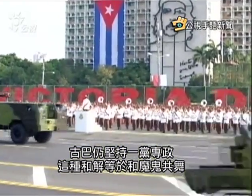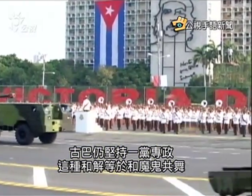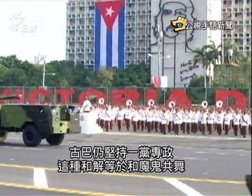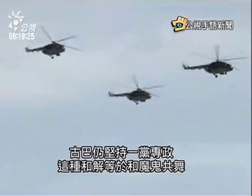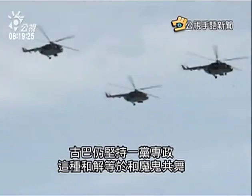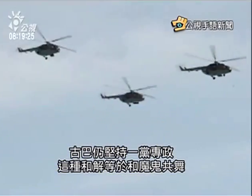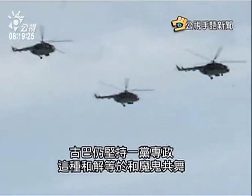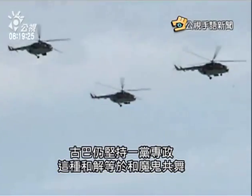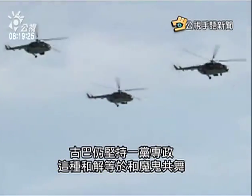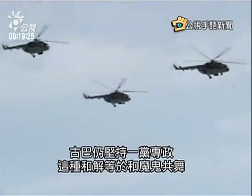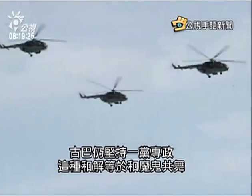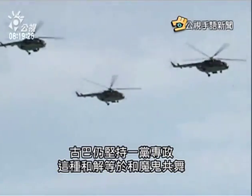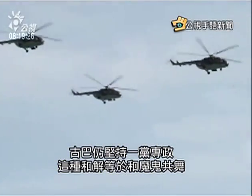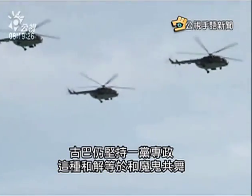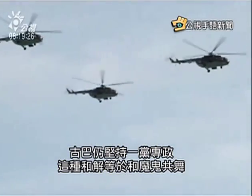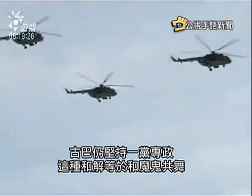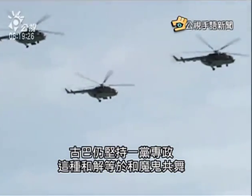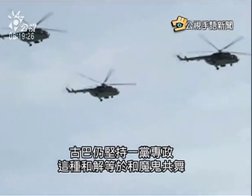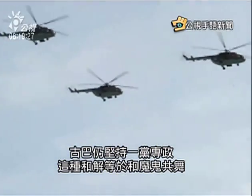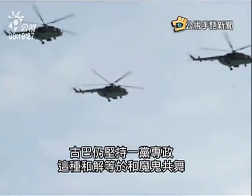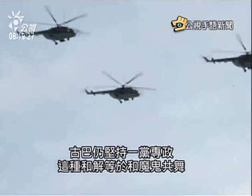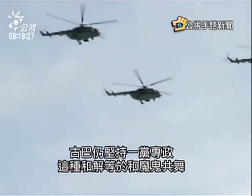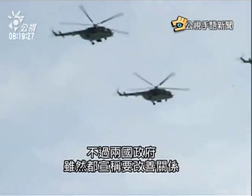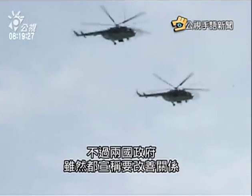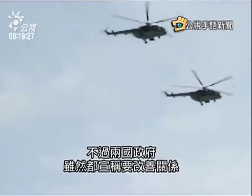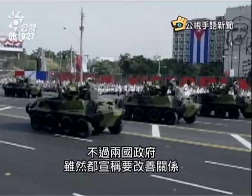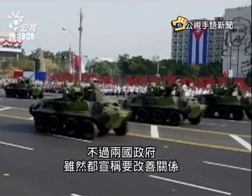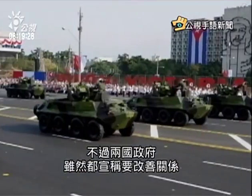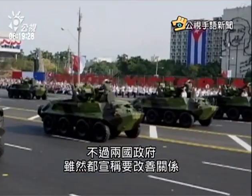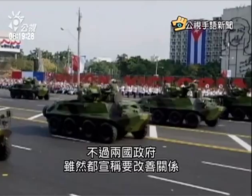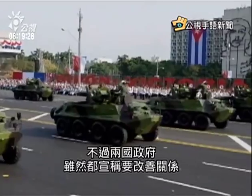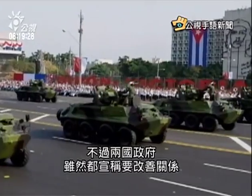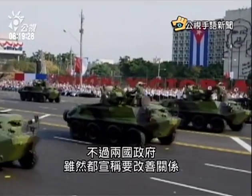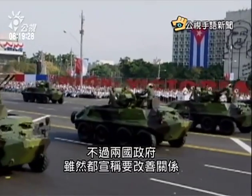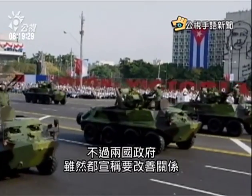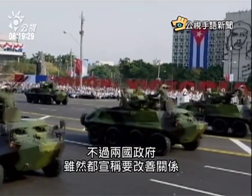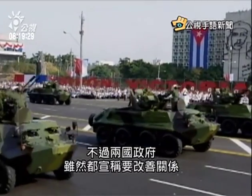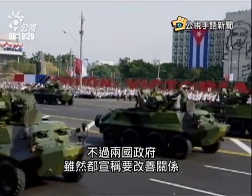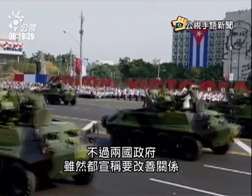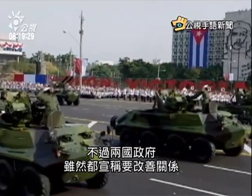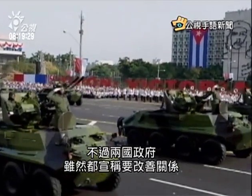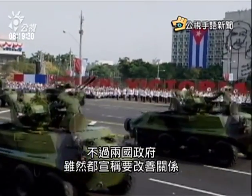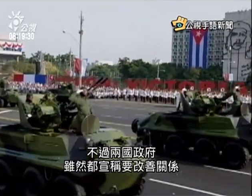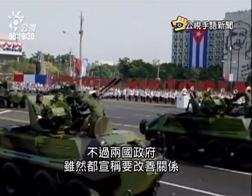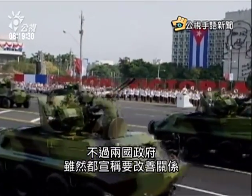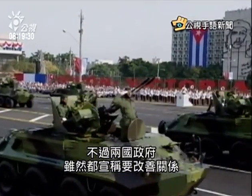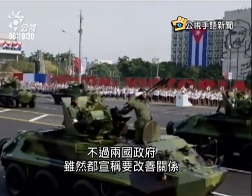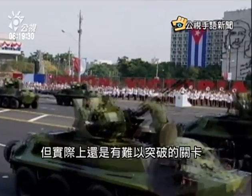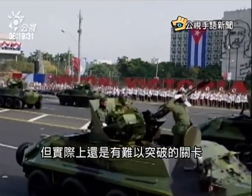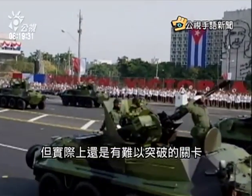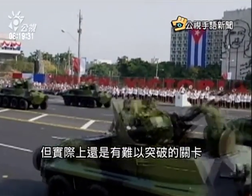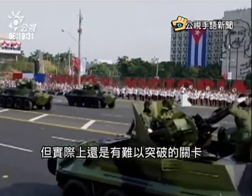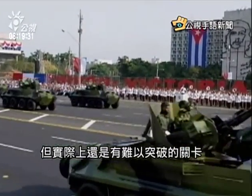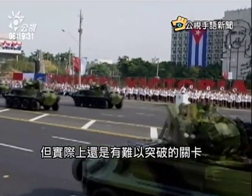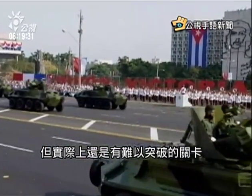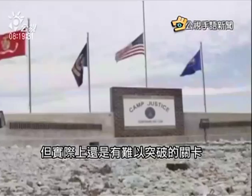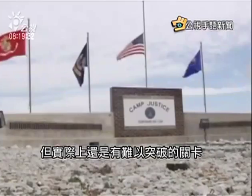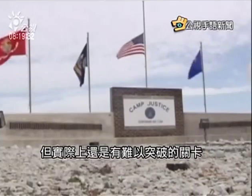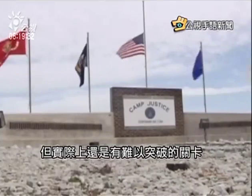解等于和魔鬼共舞。不过，两国政府虽然都宣称要改善关系，但实际上还是有难以突破